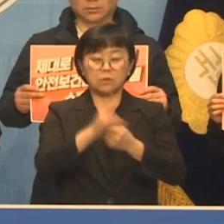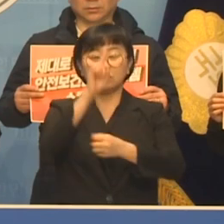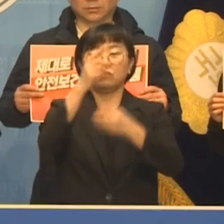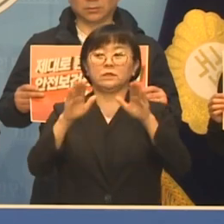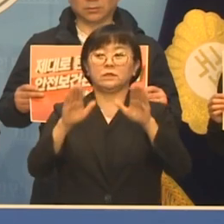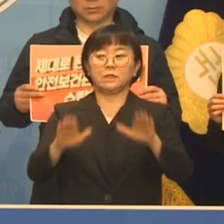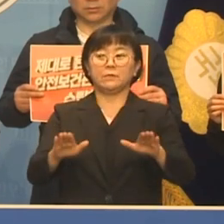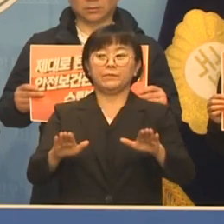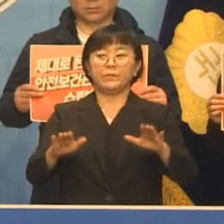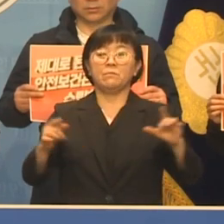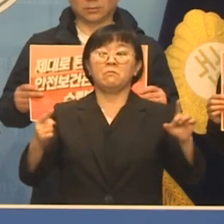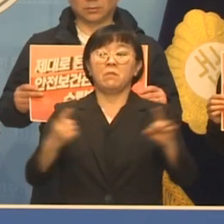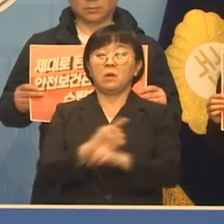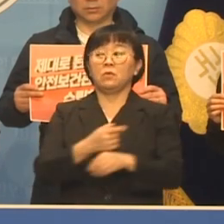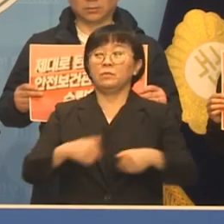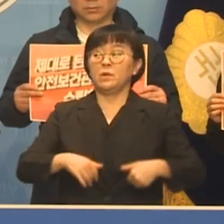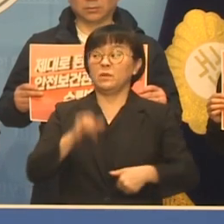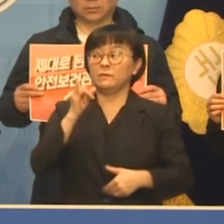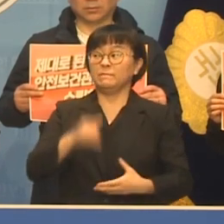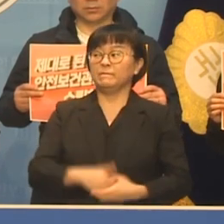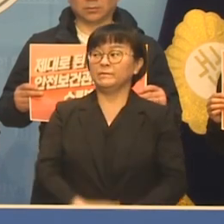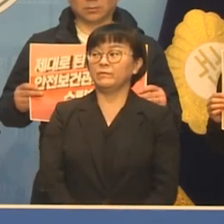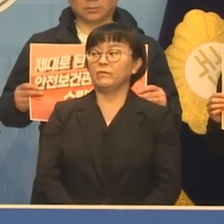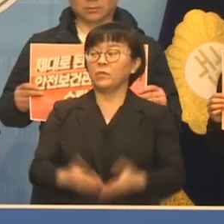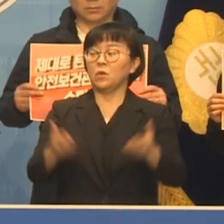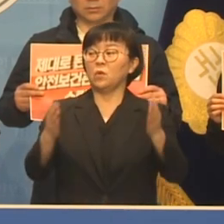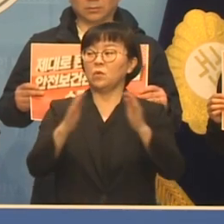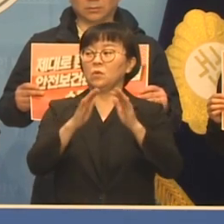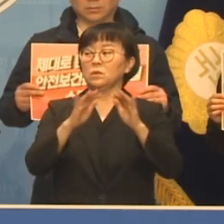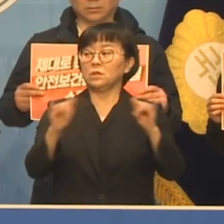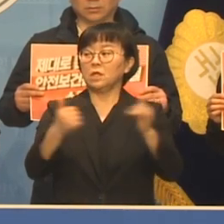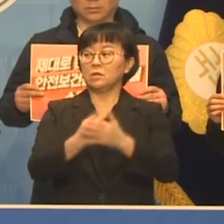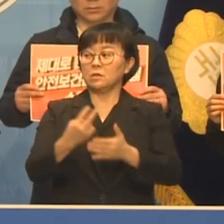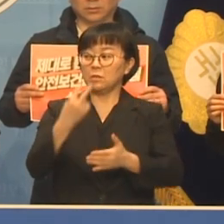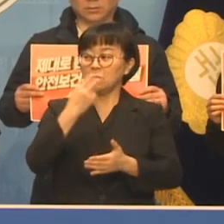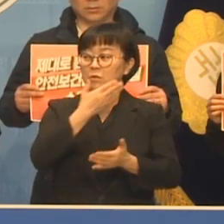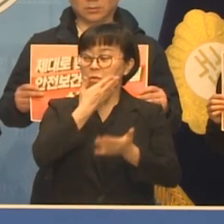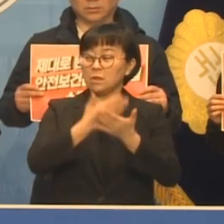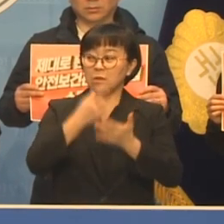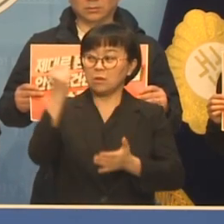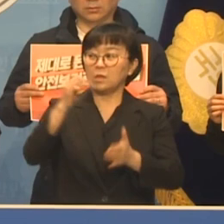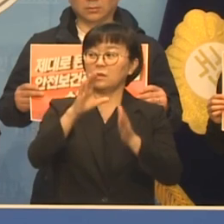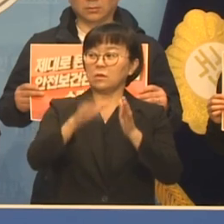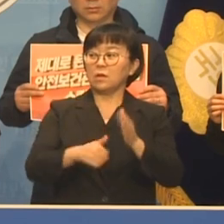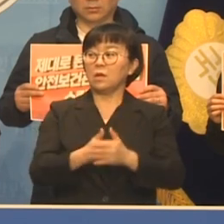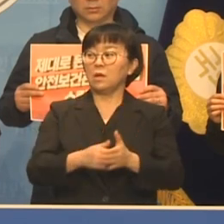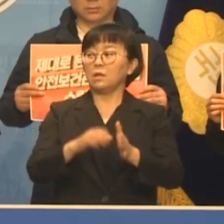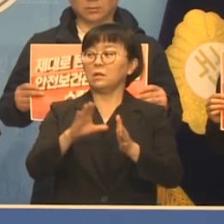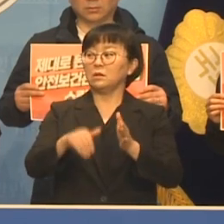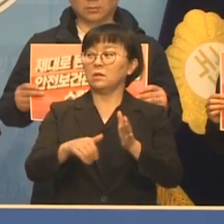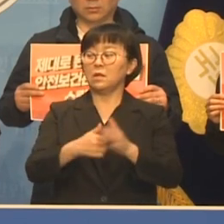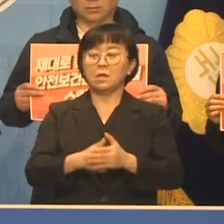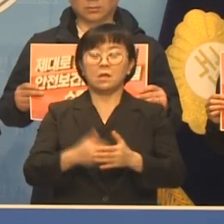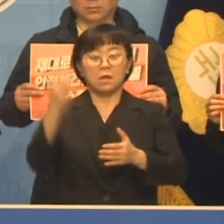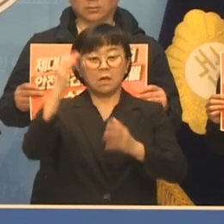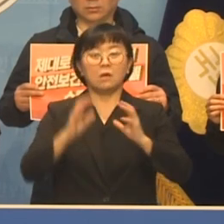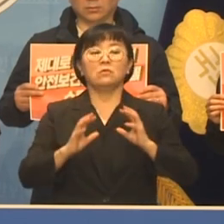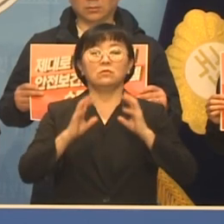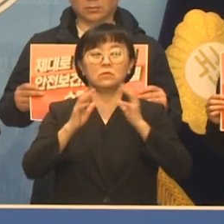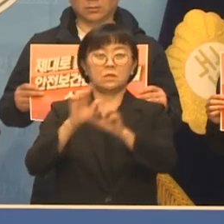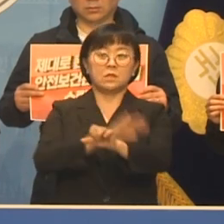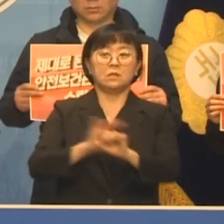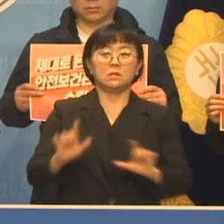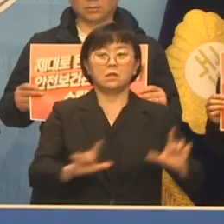정부는 바꿔야 합니다. 노동자의 목숨을 귀하게 여길 때 그때 비로소 대한민국이 제대로